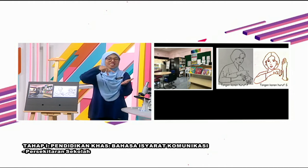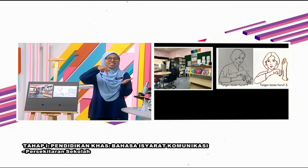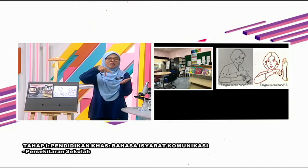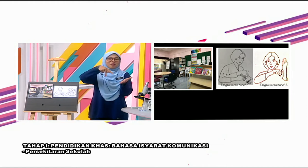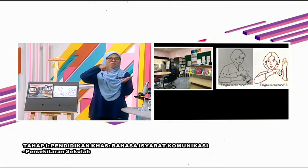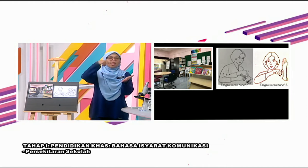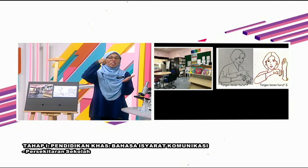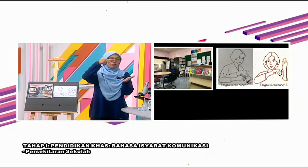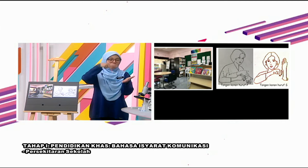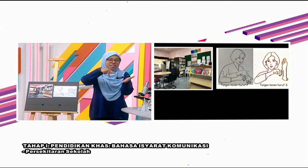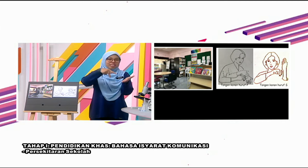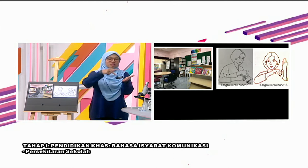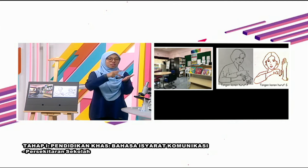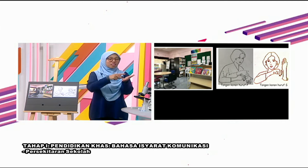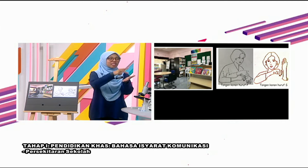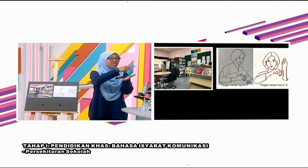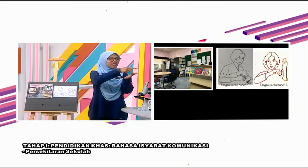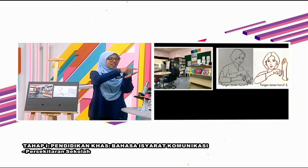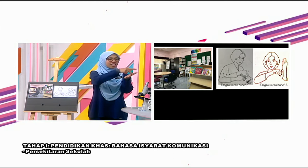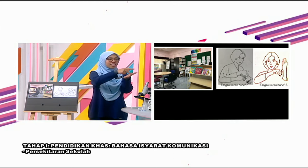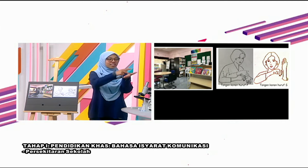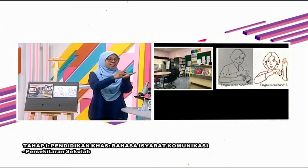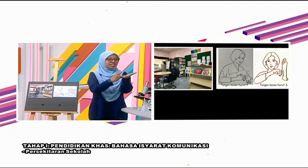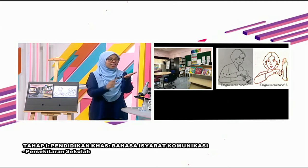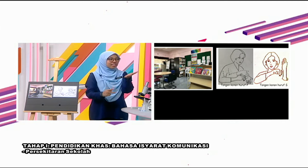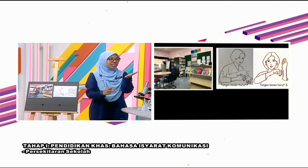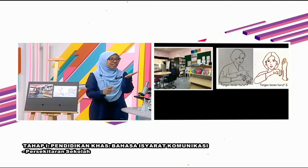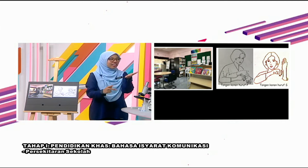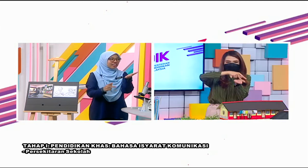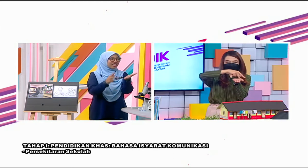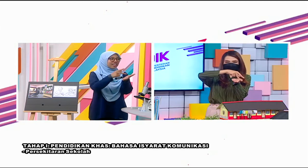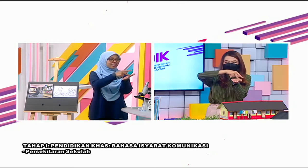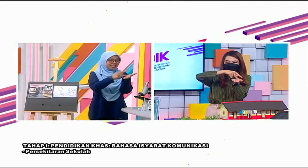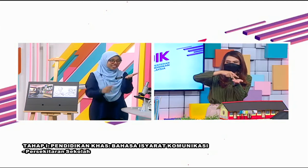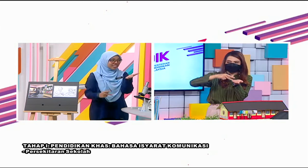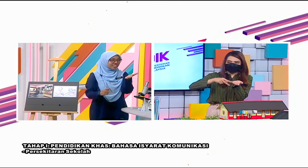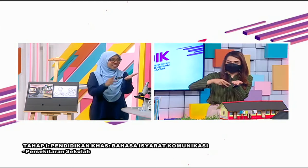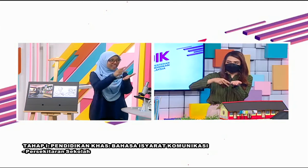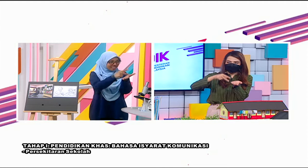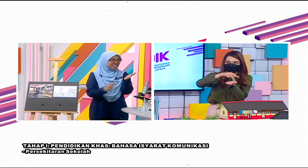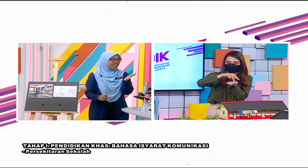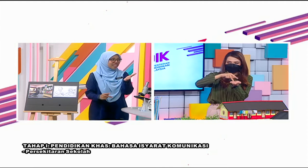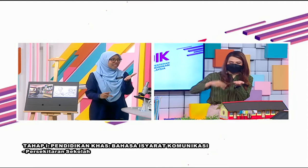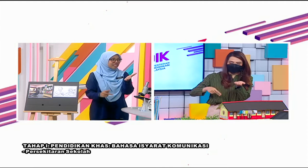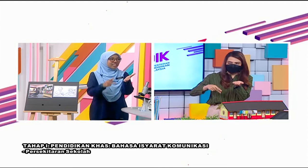Salah selama ni. Okay. So, P. Lepas tu kita gariskan di gariskan tengah. Gariskan di sini. Gariskan di tengah. Okay. Gariskan. Pusat. Ini